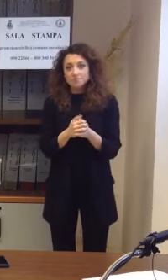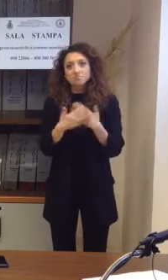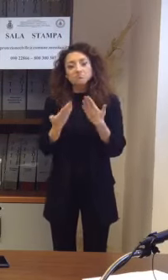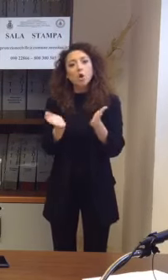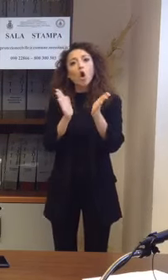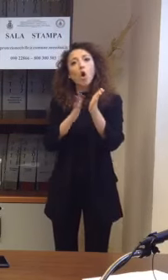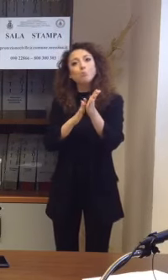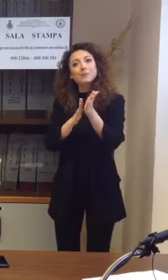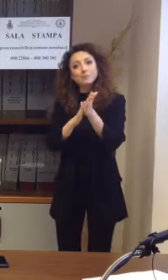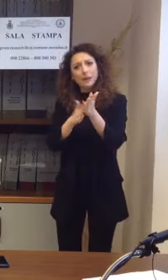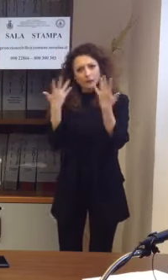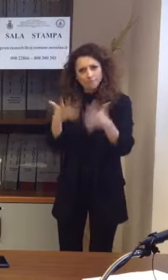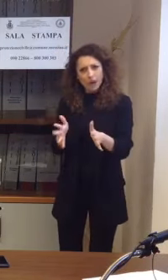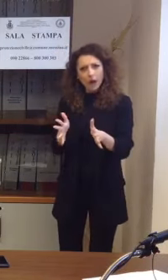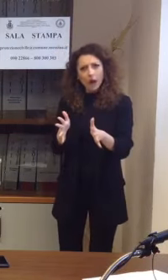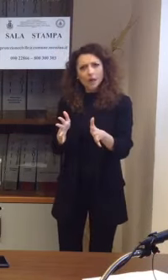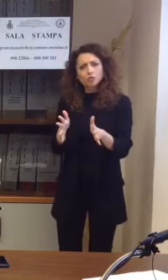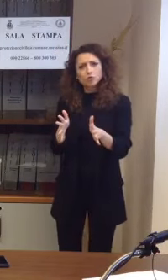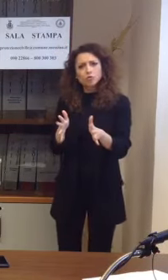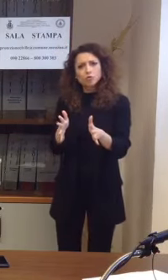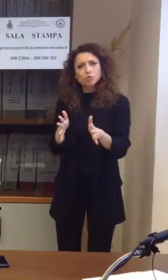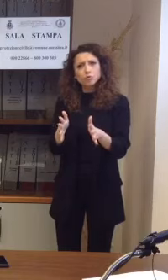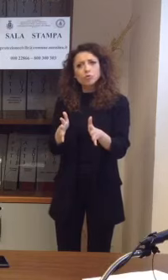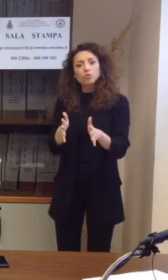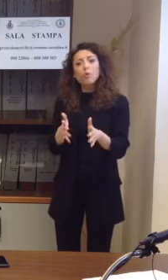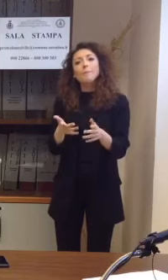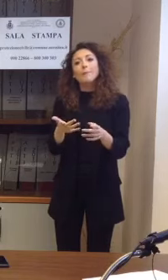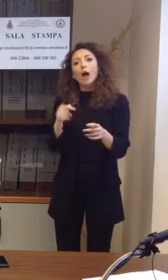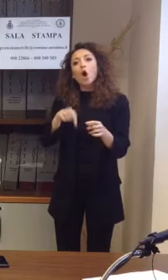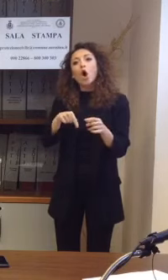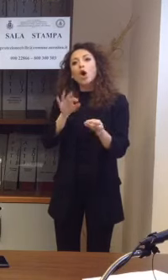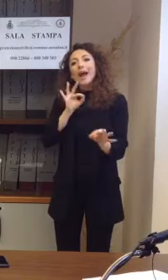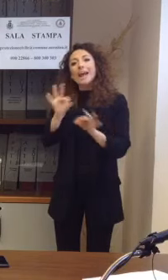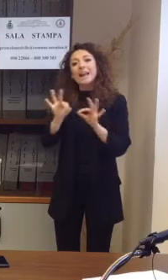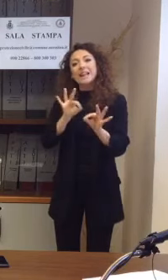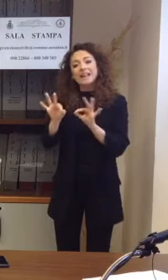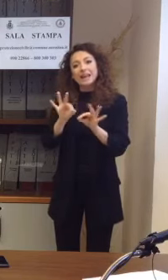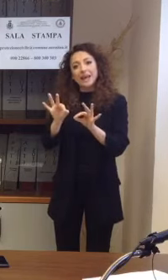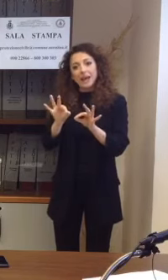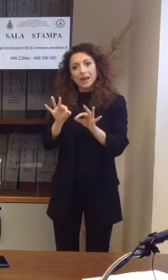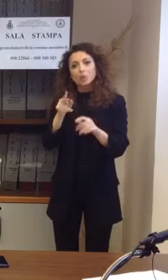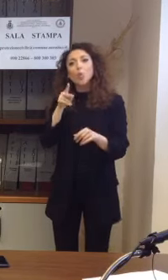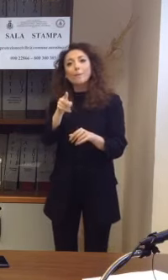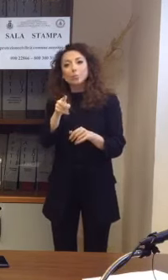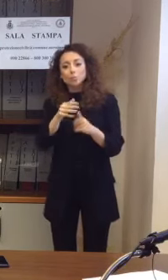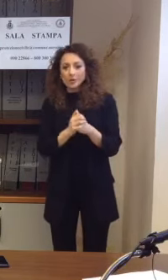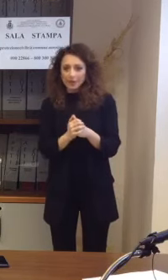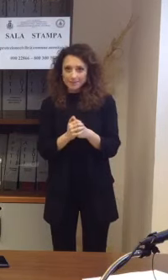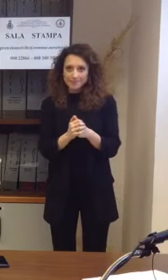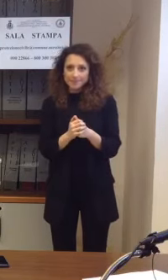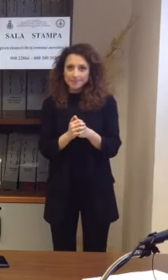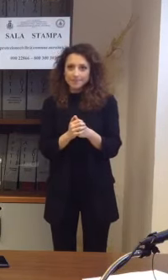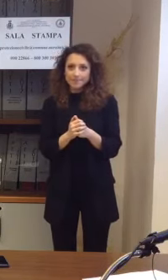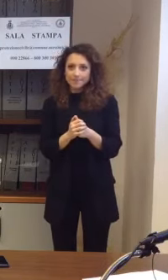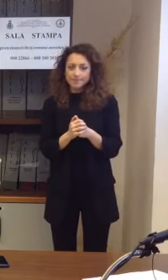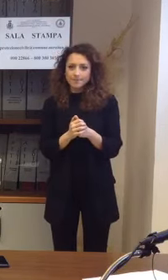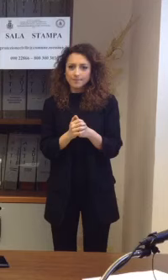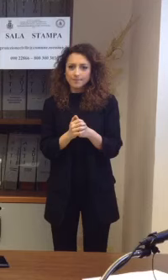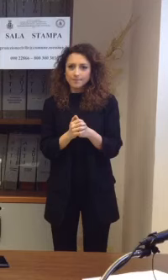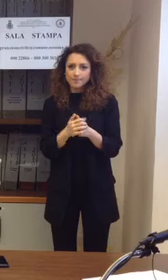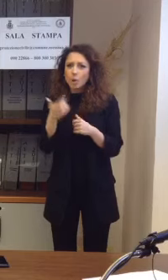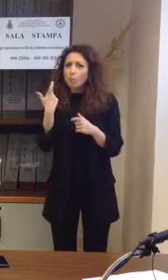ho fatto, le rivolgo le mie critiche. Due punti. Perché non avvisare